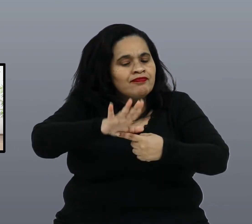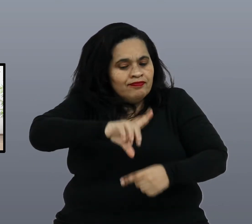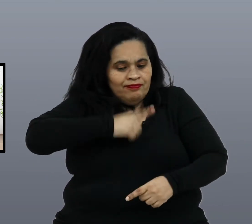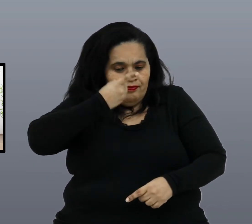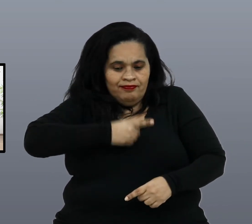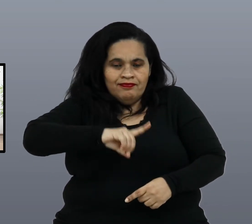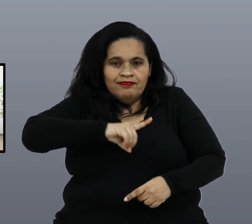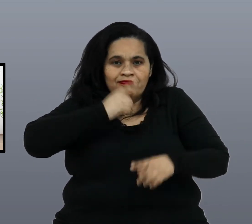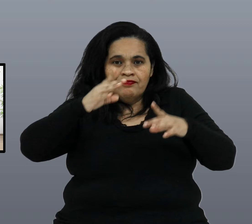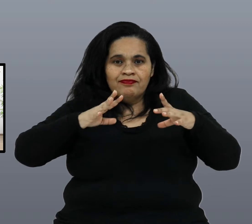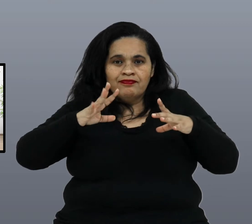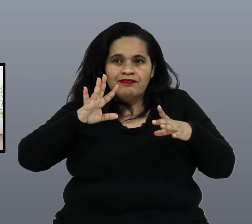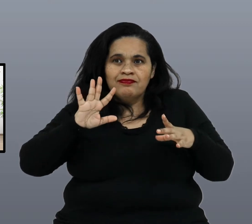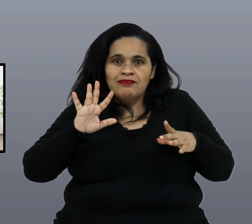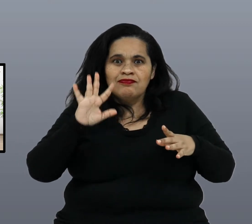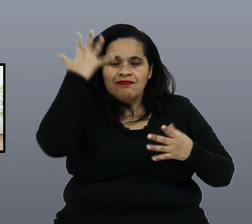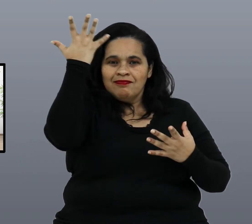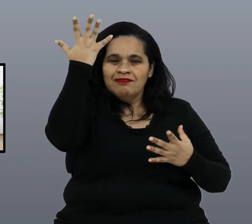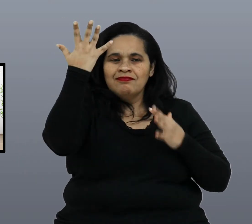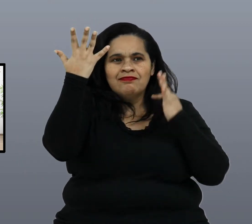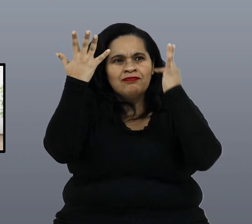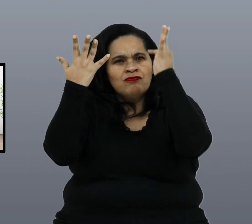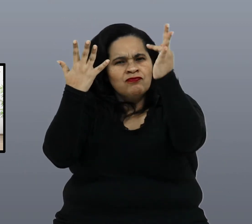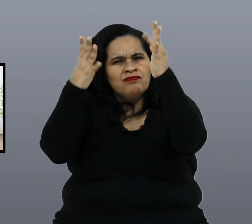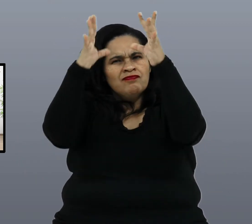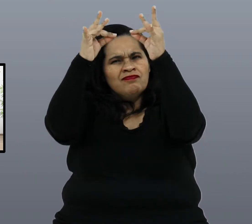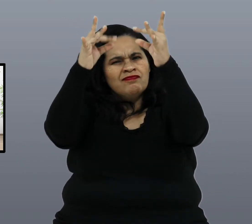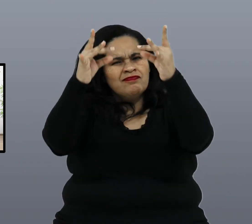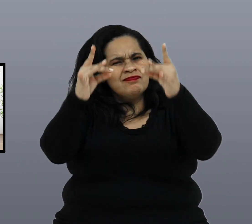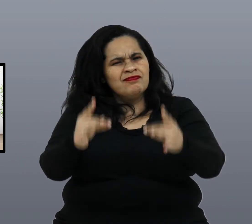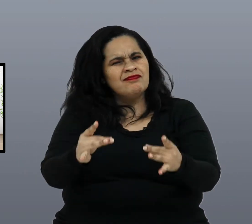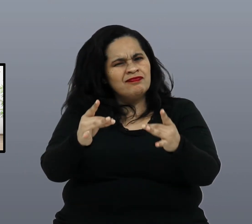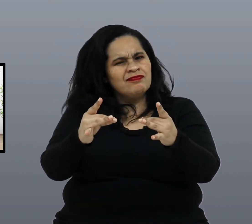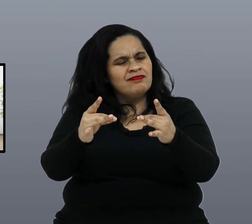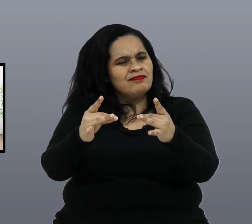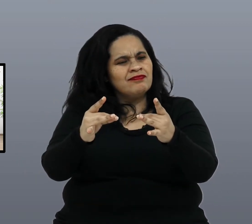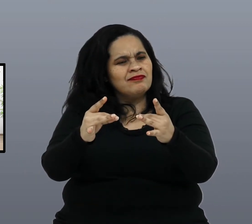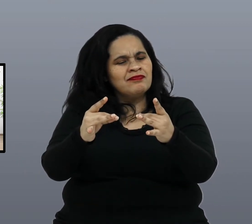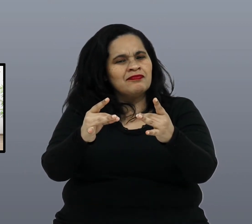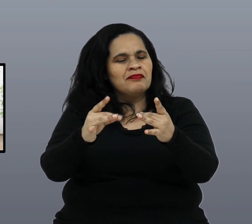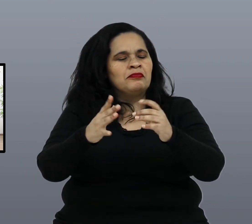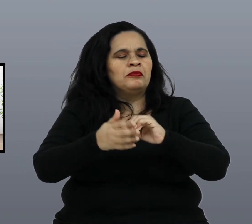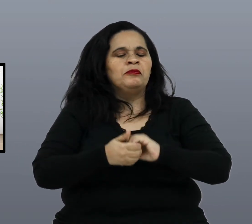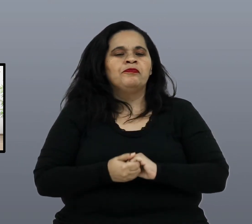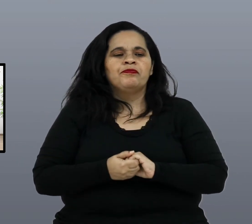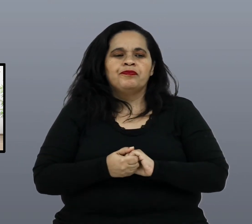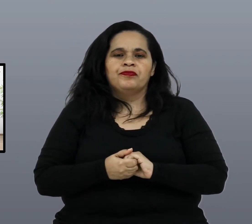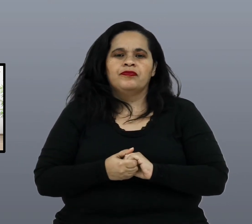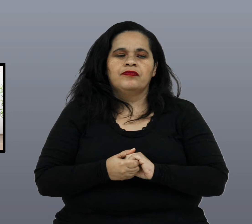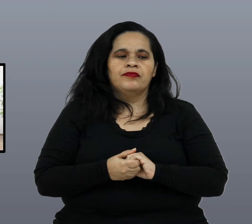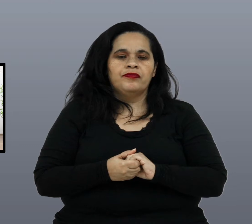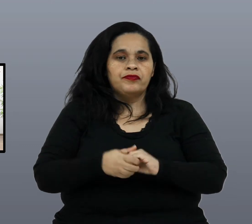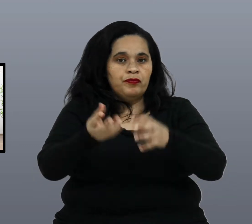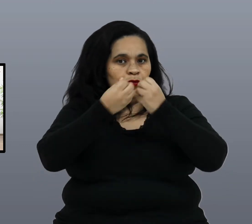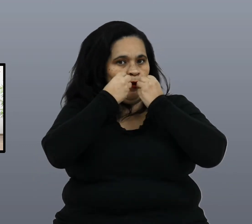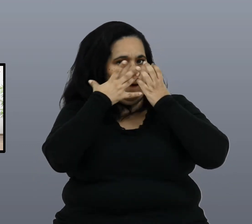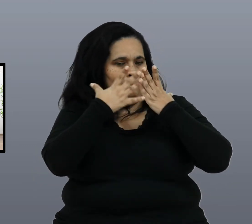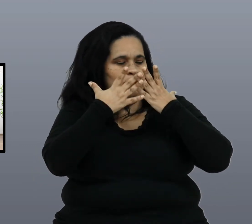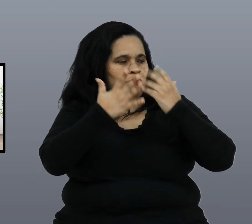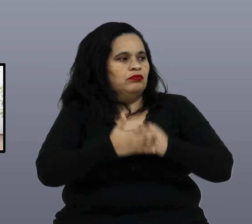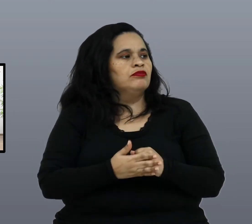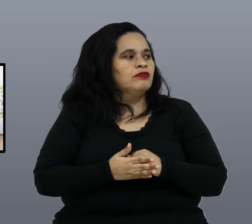vão acontecendo, né? Com detalhes, exatamente como ele havia apresentado. Bom, mas seguindo aqui a